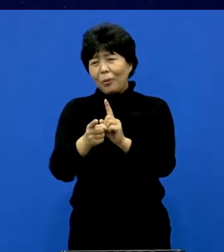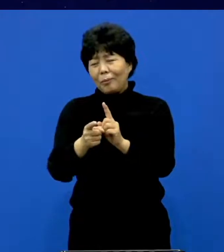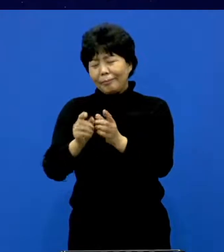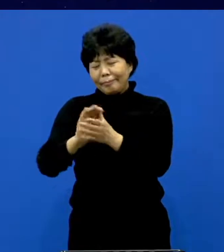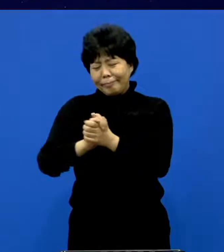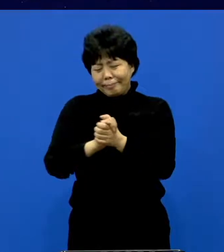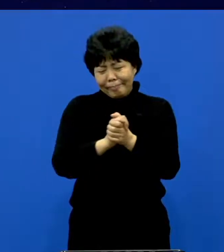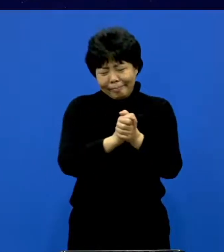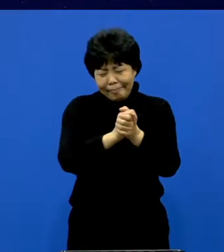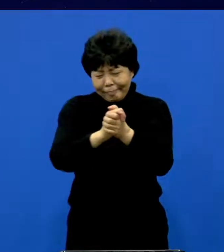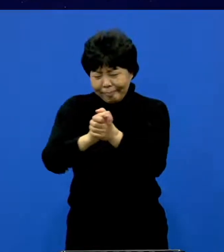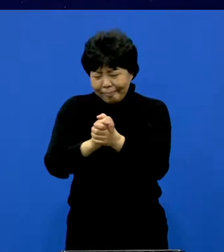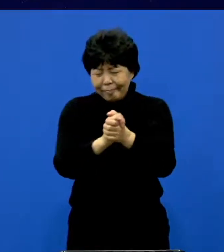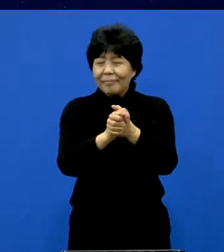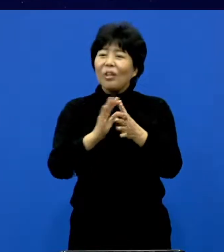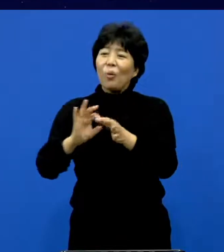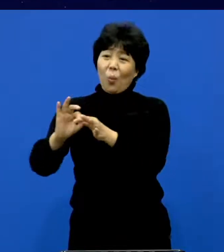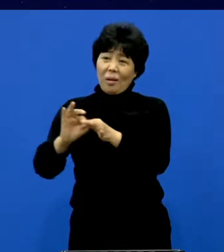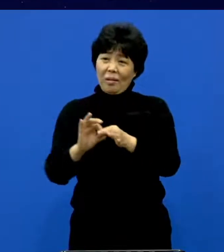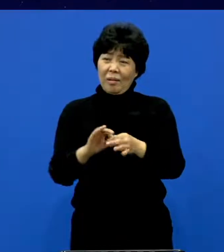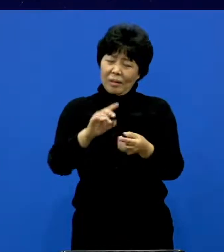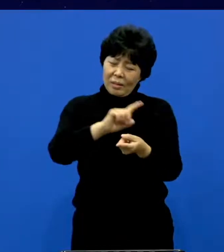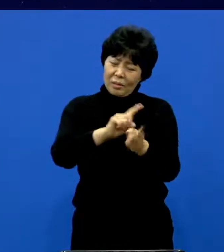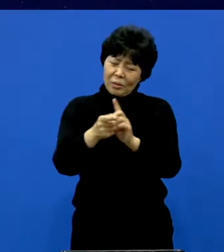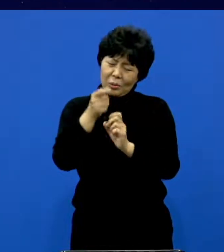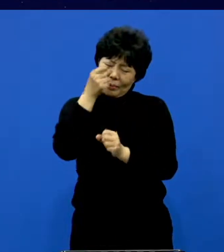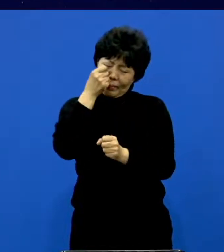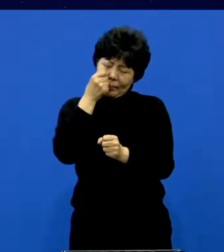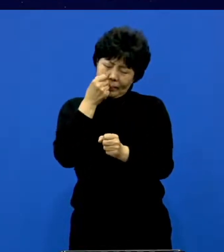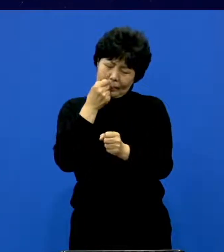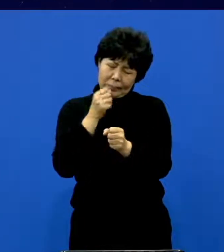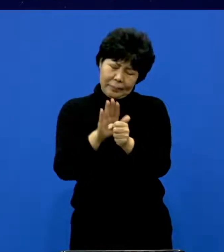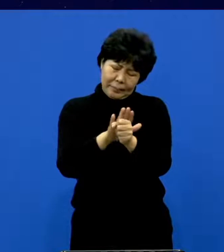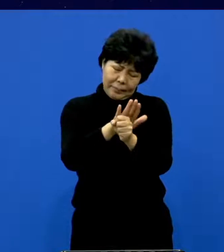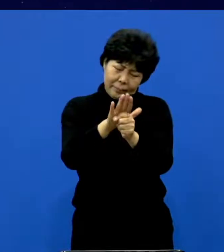관계. 불쌍히 여기며